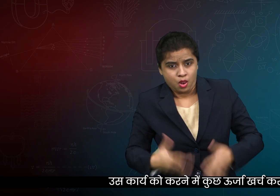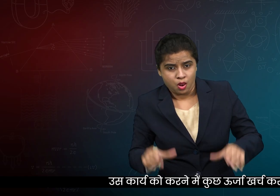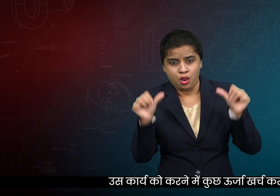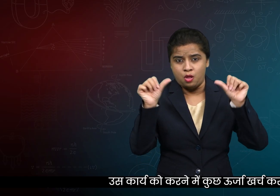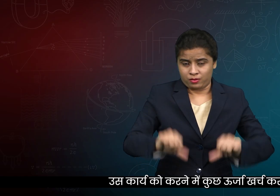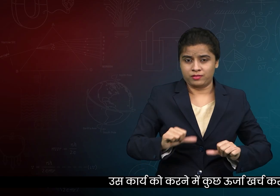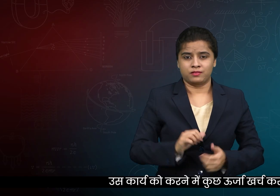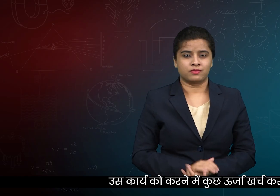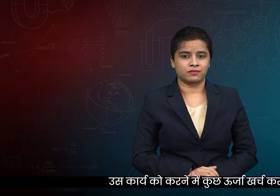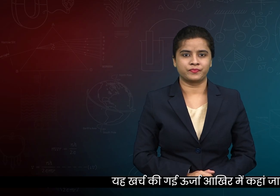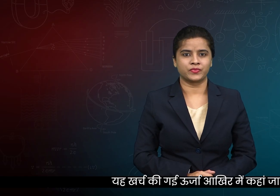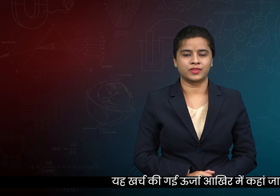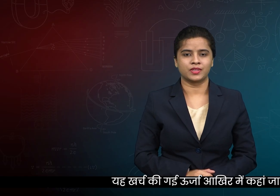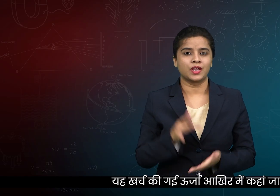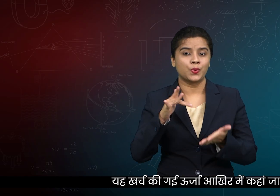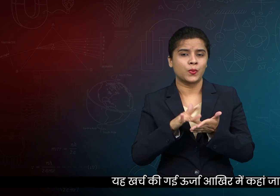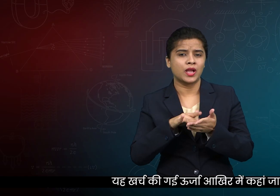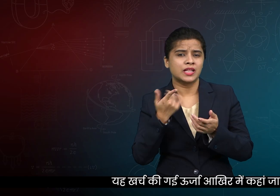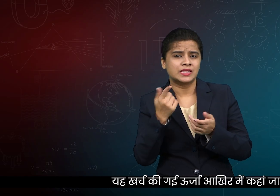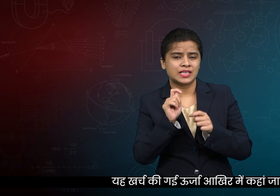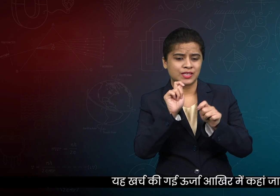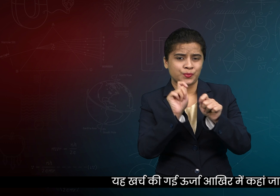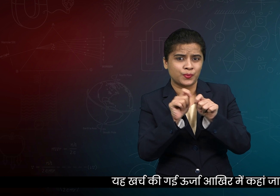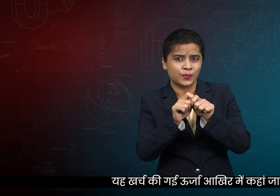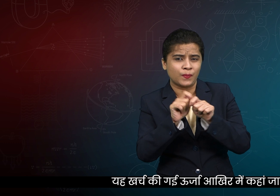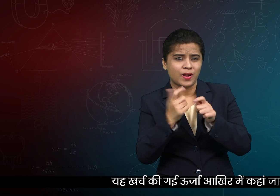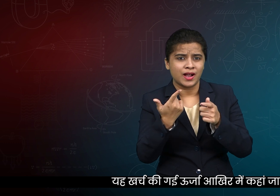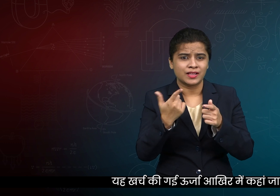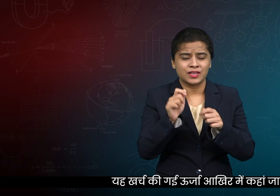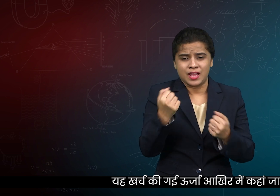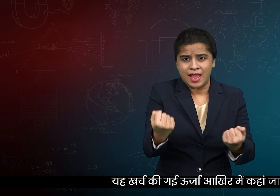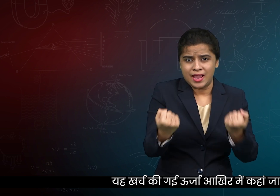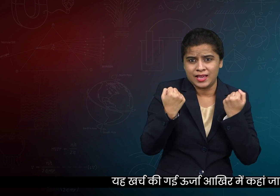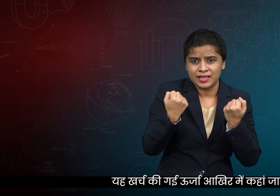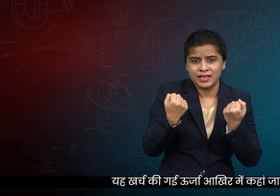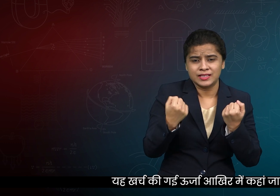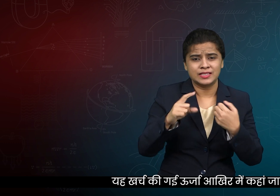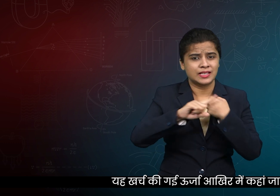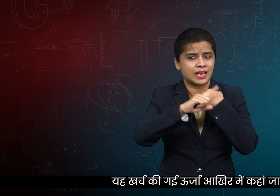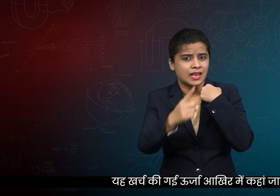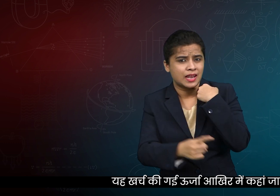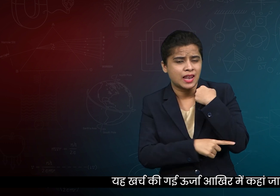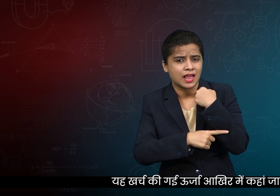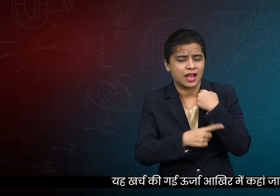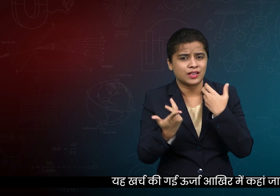खर्च करता है। यह खर्च की गई ऊर्जा आखिर में कहाँ जाती है?